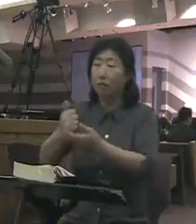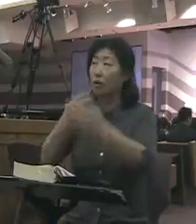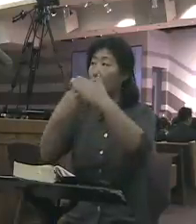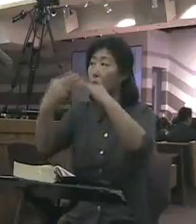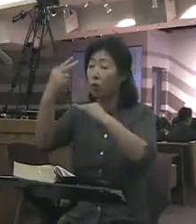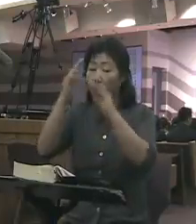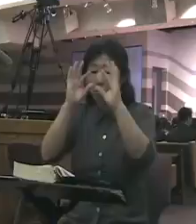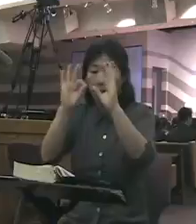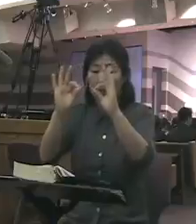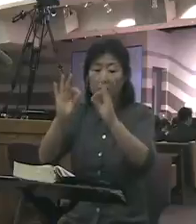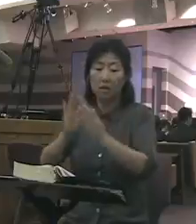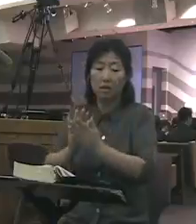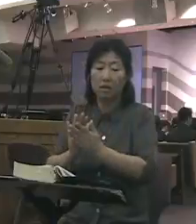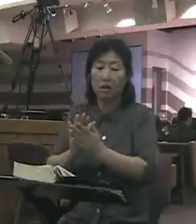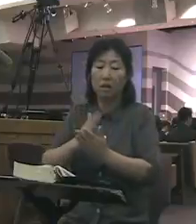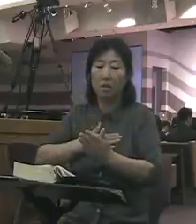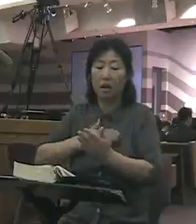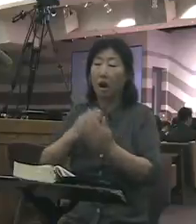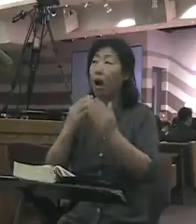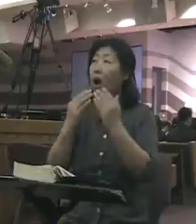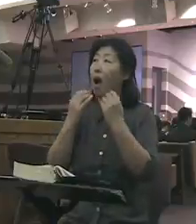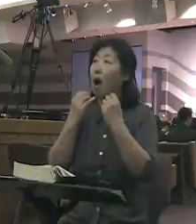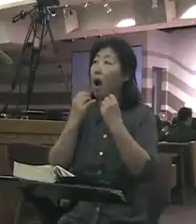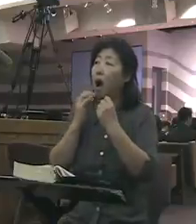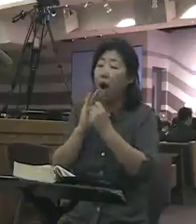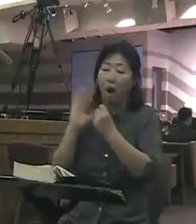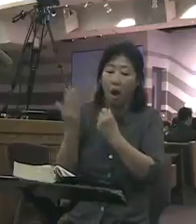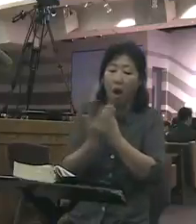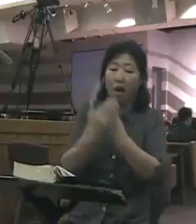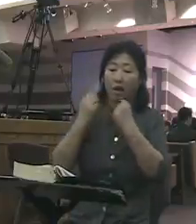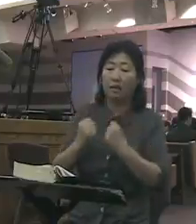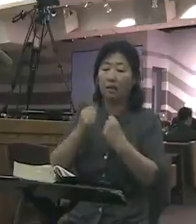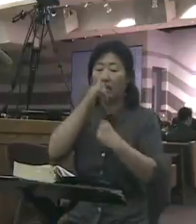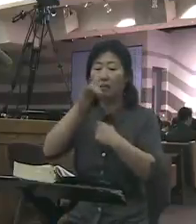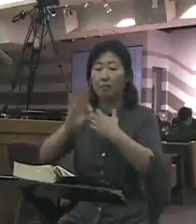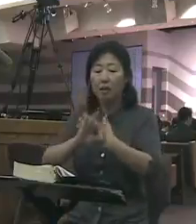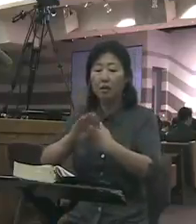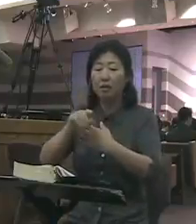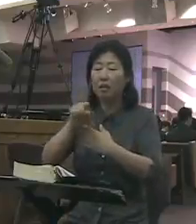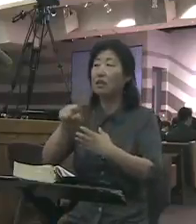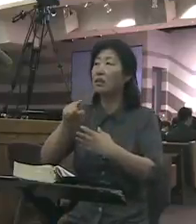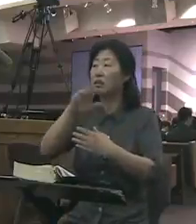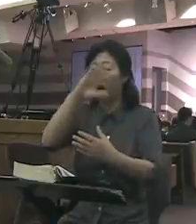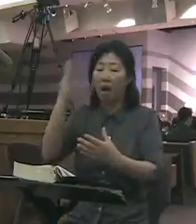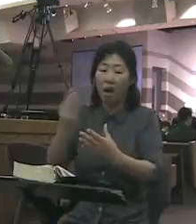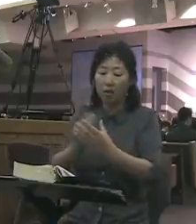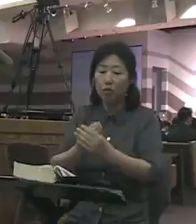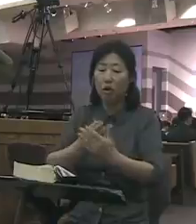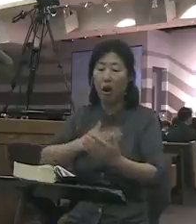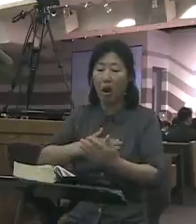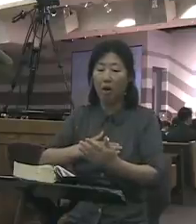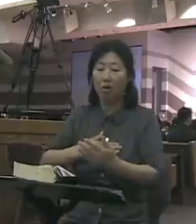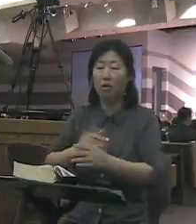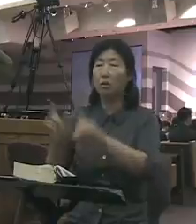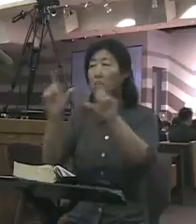봐야지. 내가 갇혀 있으면 그것이 다인 줄 알고 살 수 있겠구나. 이것을